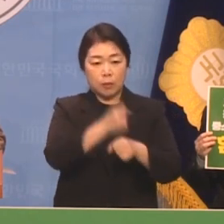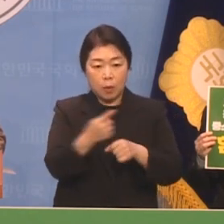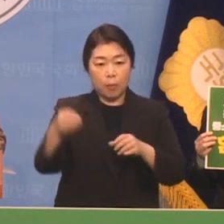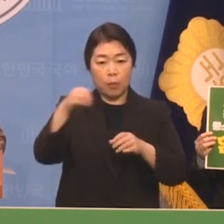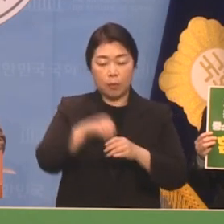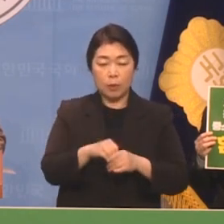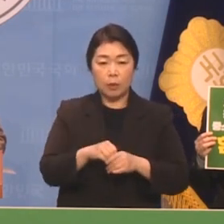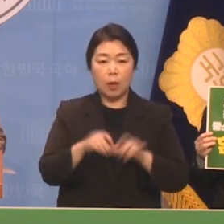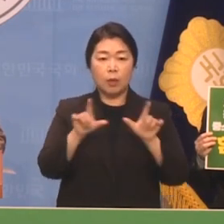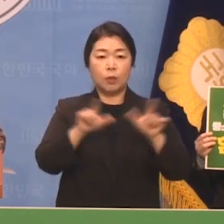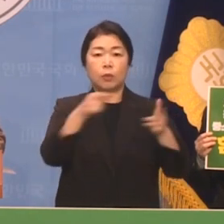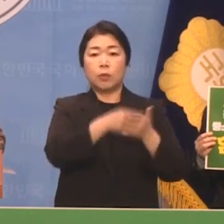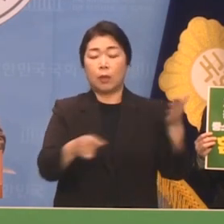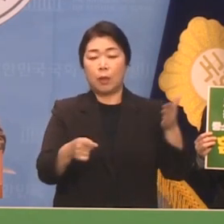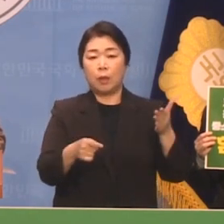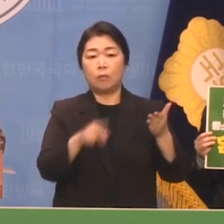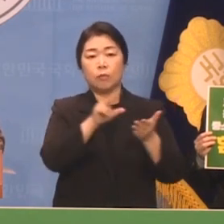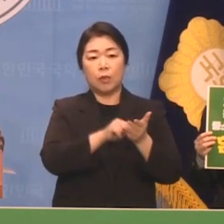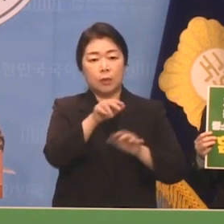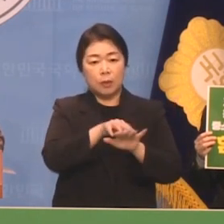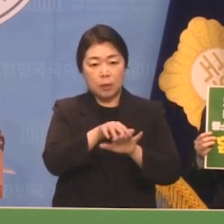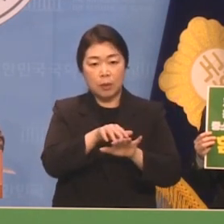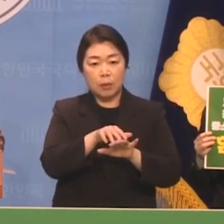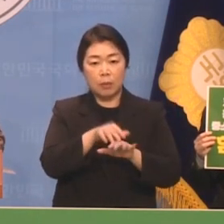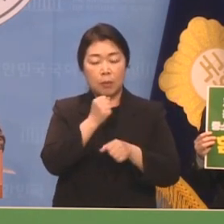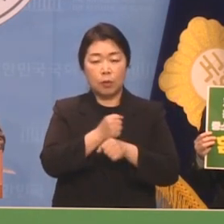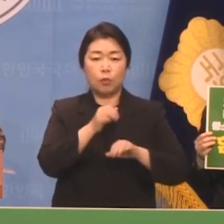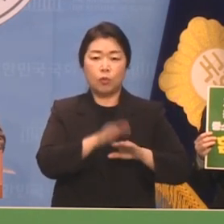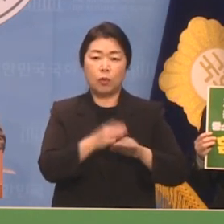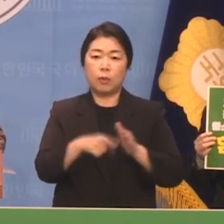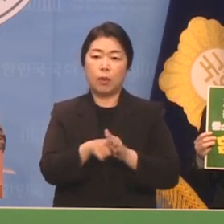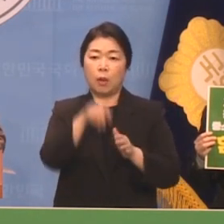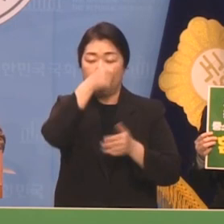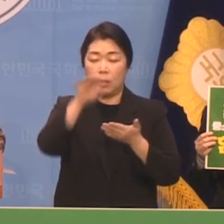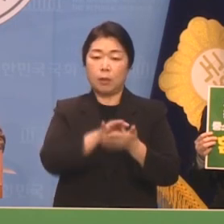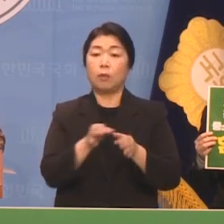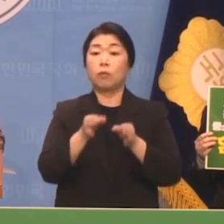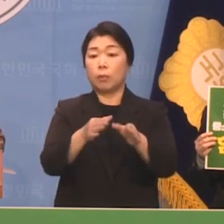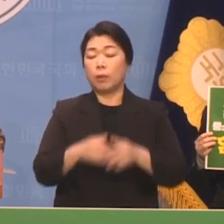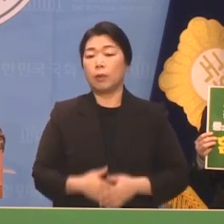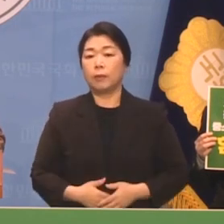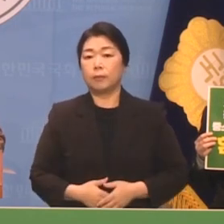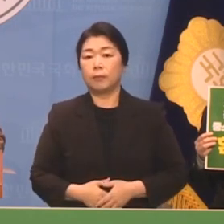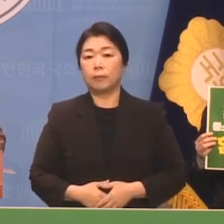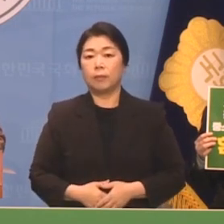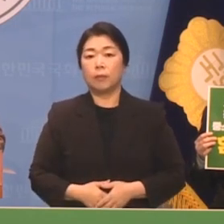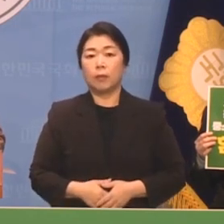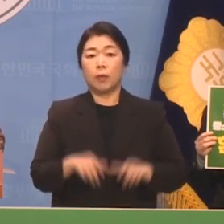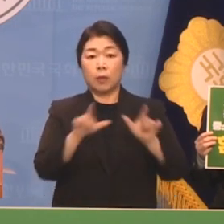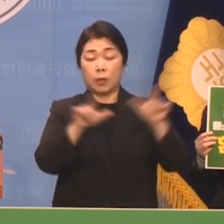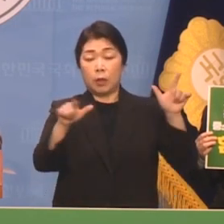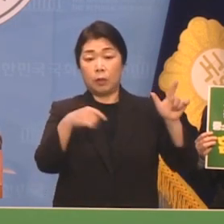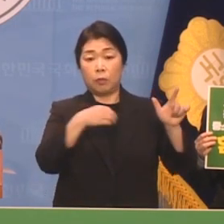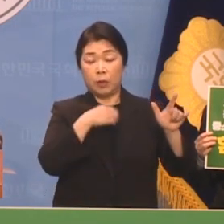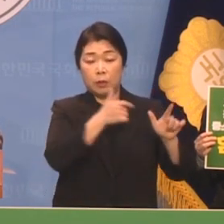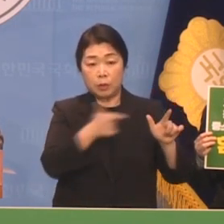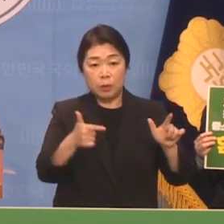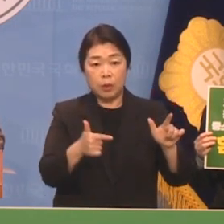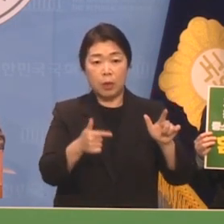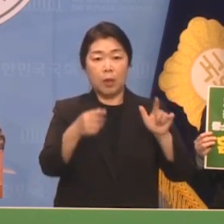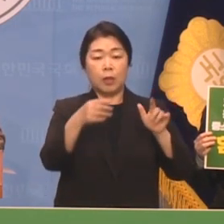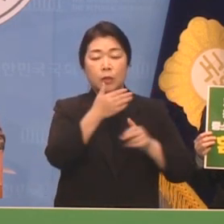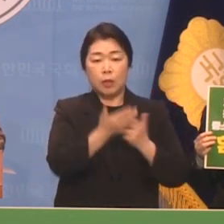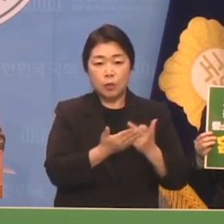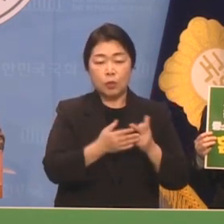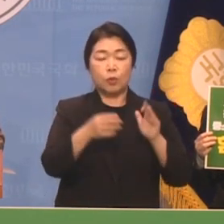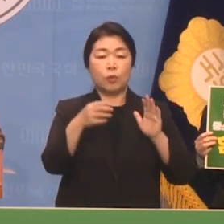인프라를 구축하고 예산을 투입할 것입니다. 기후위기의 경제적 영향이 큰 지역은 제주, 경남,